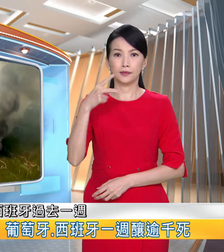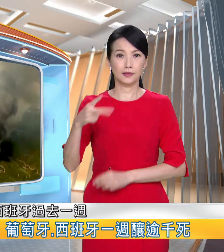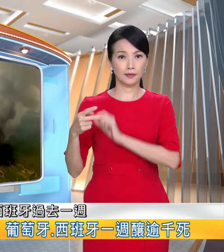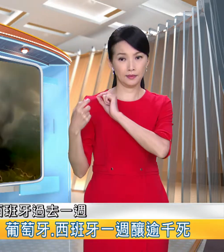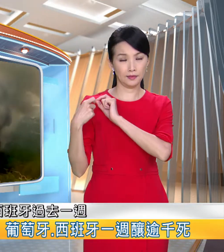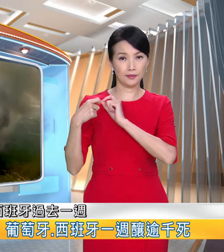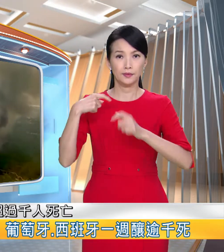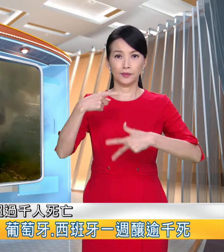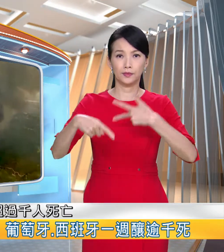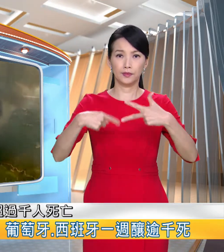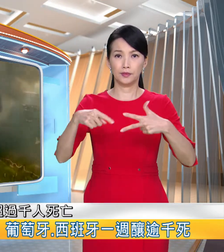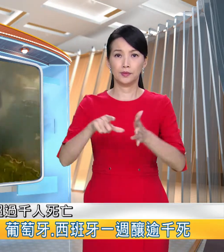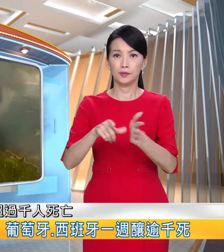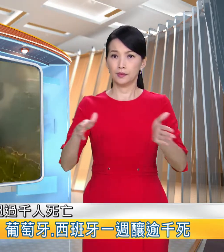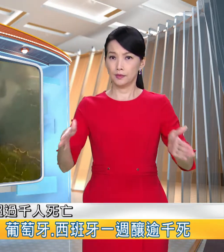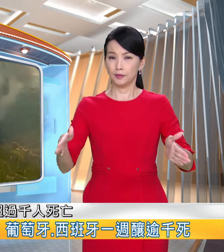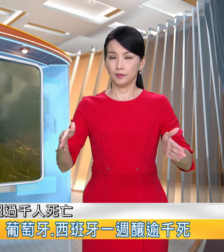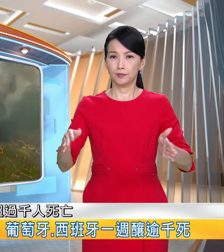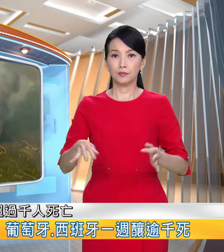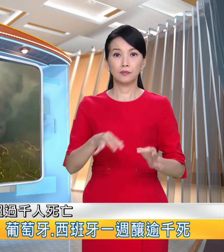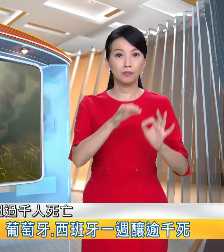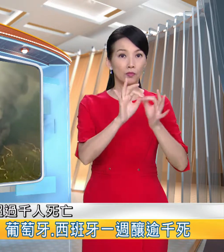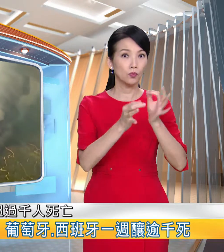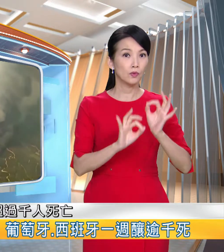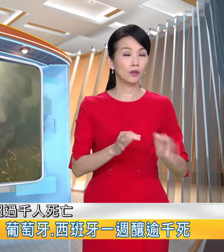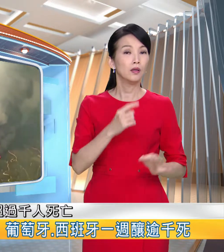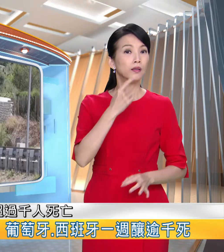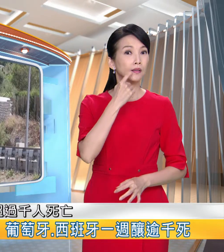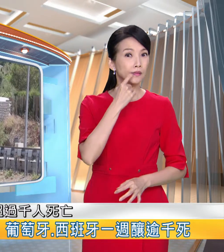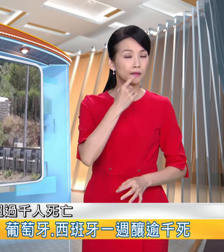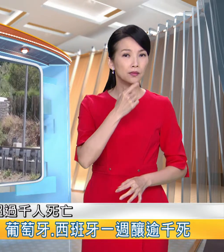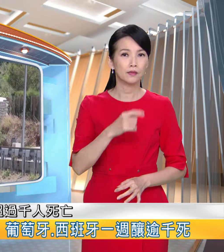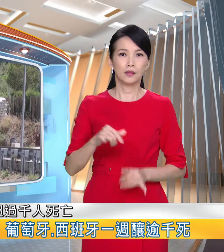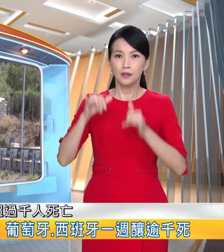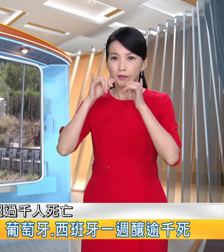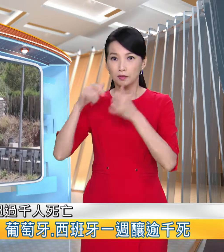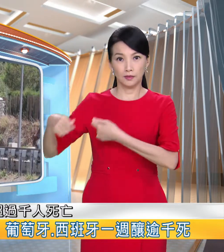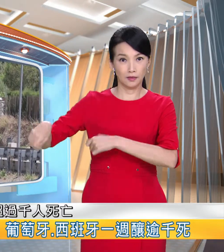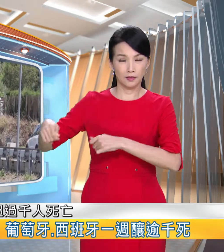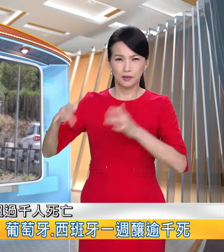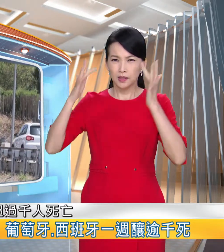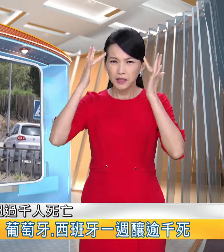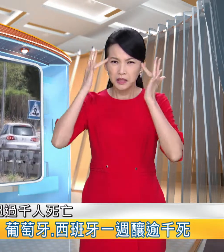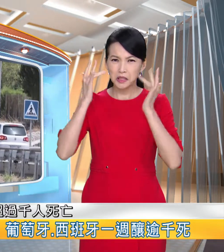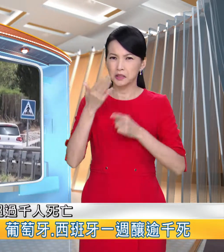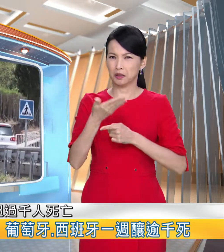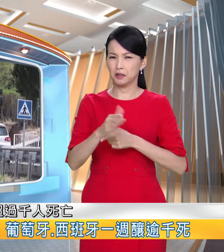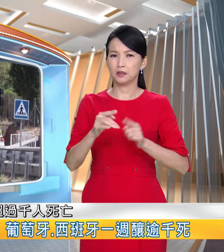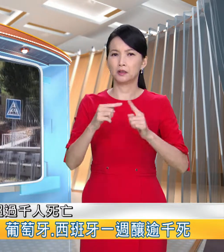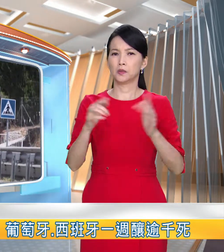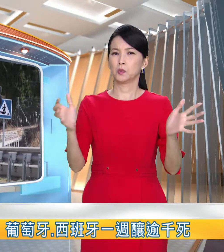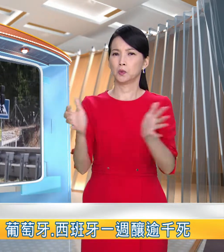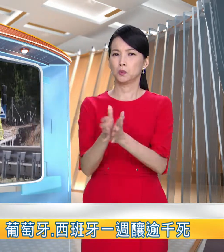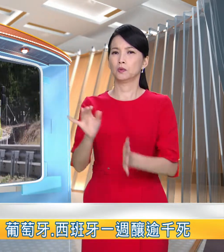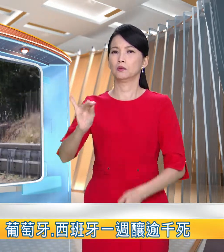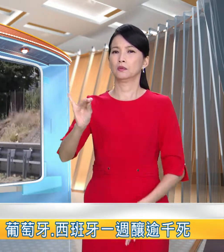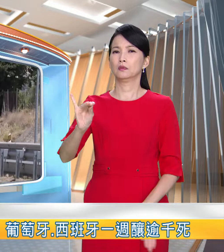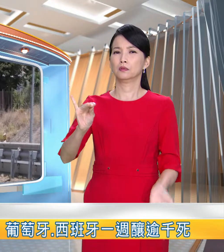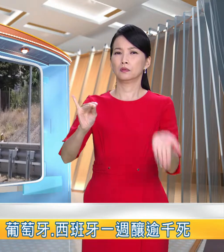周高温已经造成超过了千人死亡。科学家就示警，气